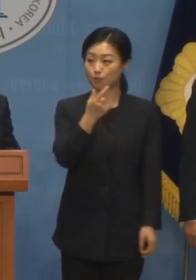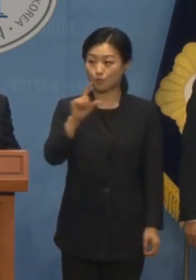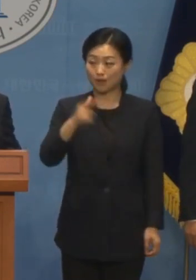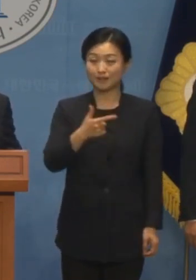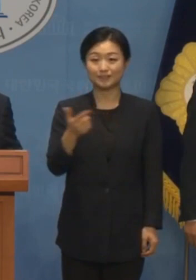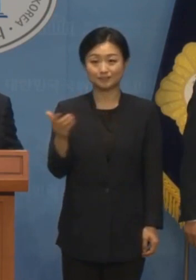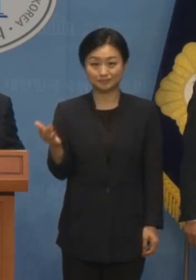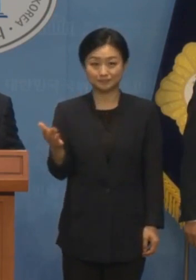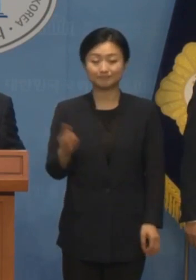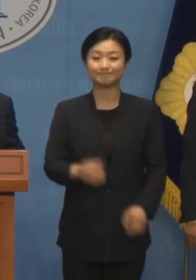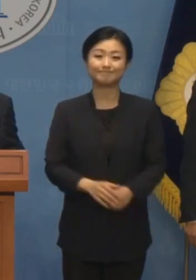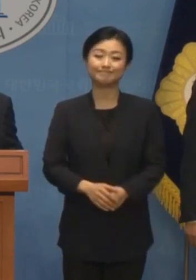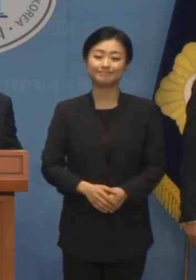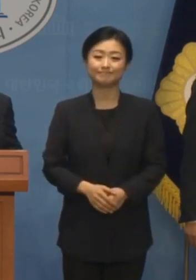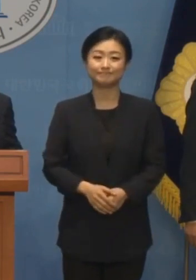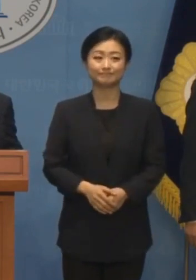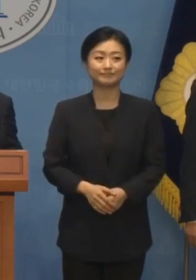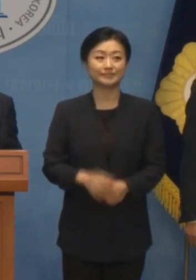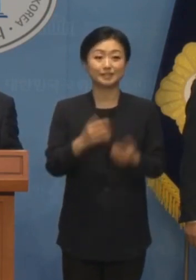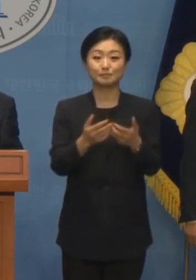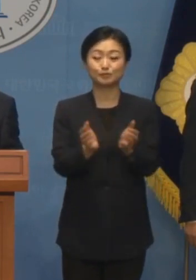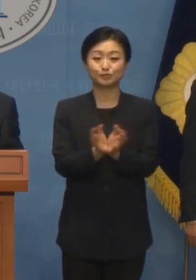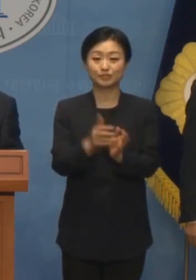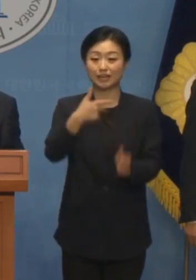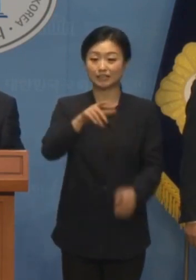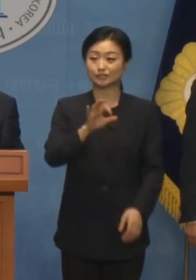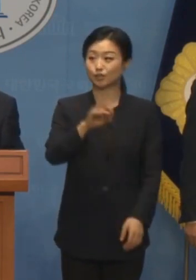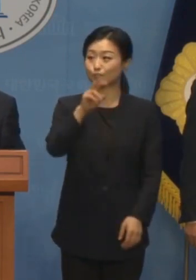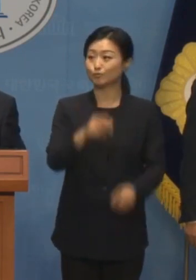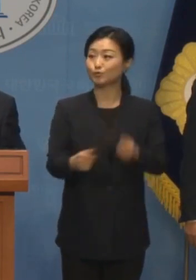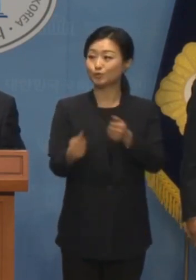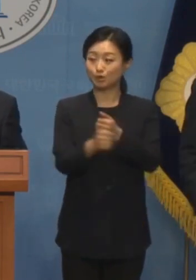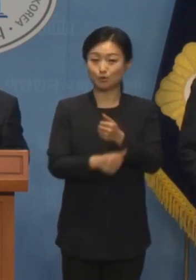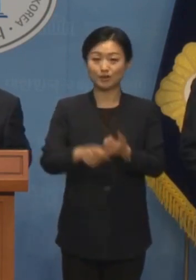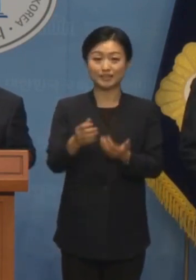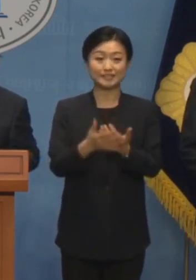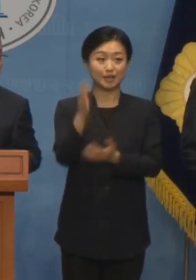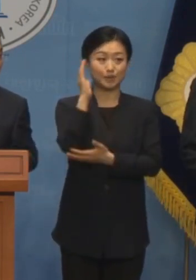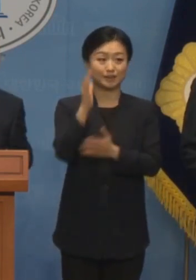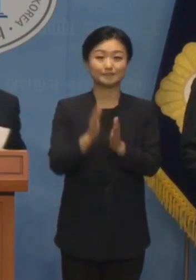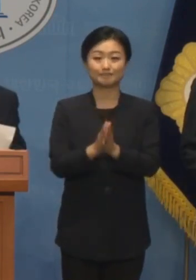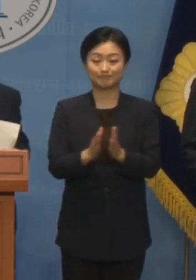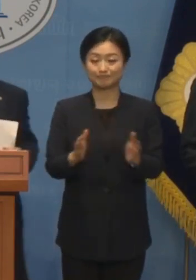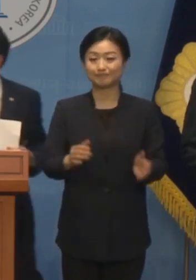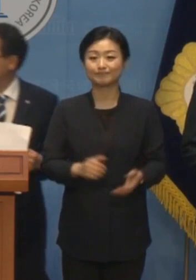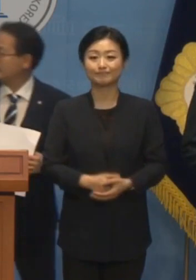참석하셨습니다. 지금부터 더불어민주당 정무위원회 기자회견을 시작하도록 하겠습니다.